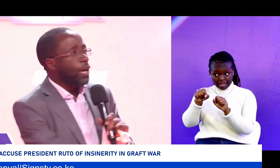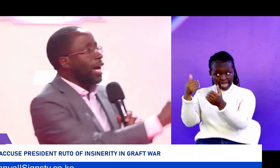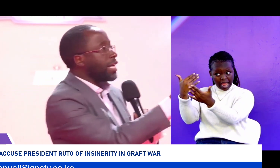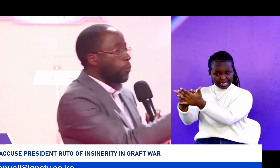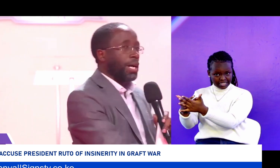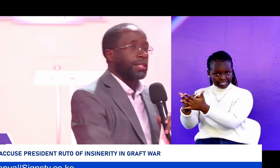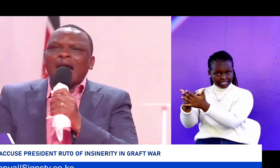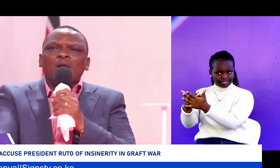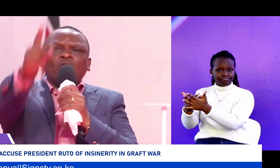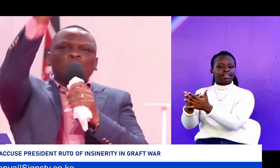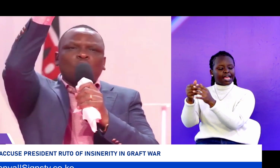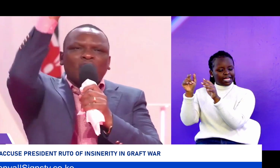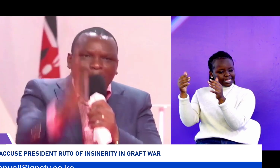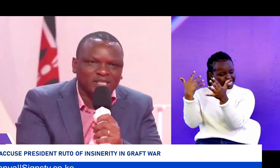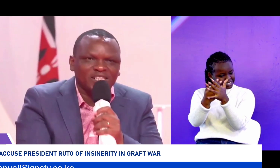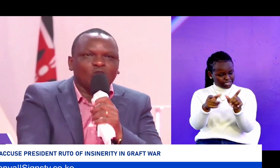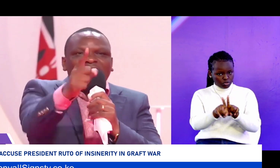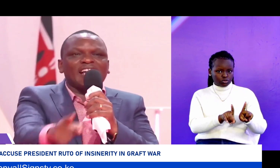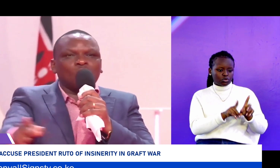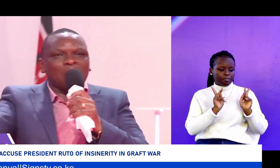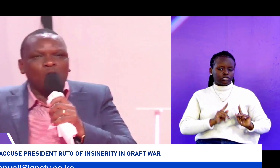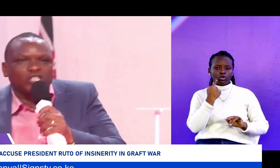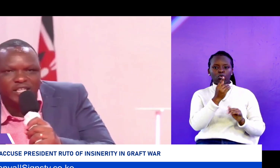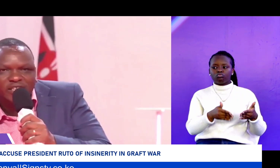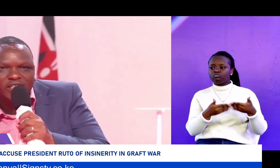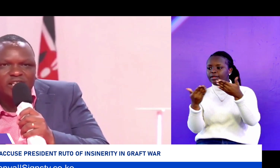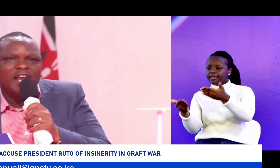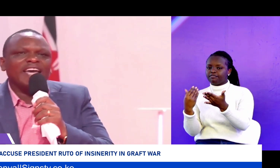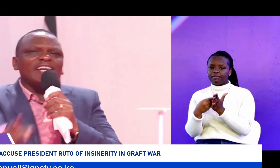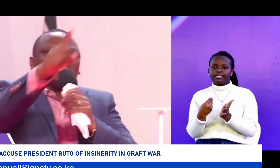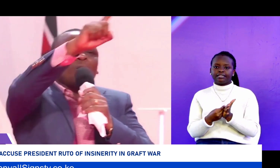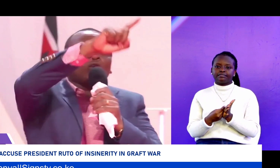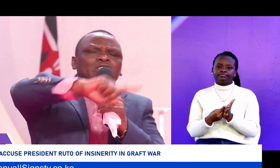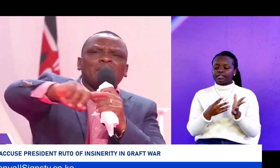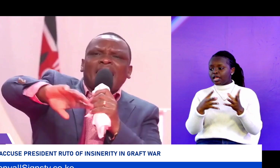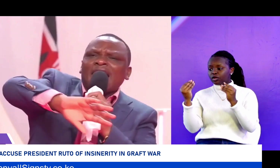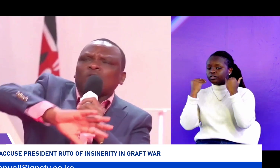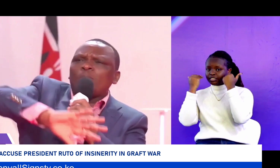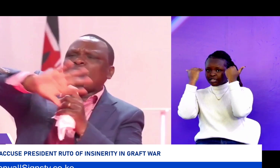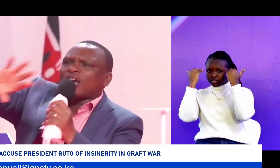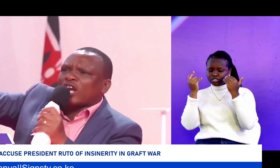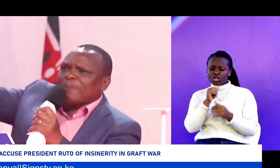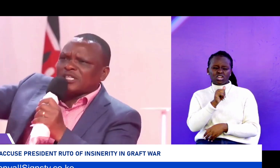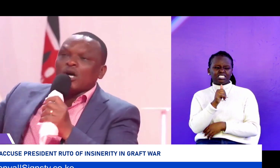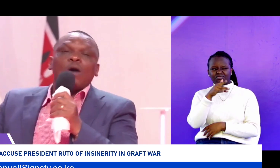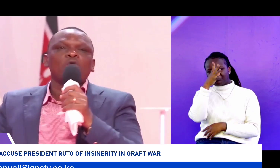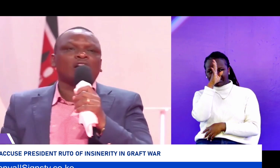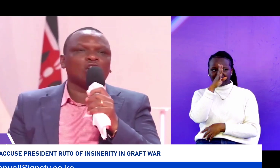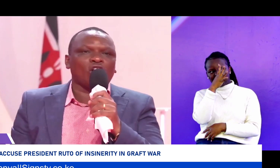na ule aliyempa. Kama kuna mtu corrupt, tunataka ashikwe apelekwe kotini. Lakini si watu kusemekana ati wambunge ni corrupt. Wambunge ti